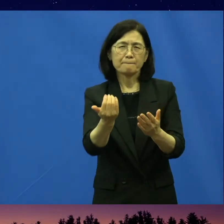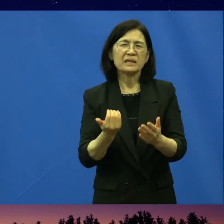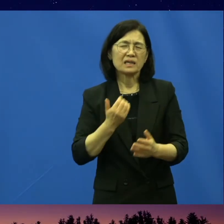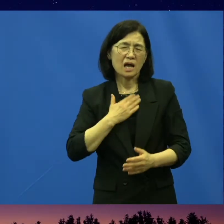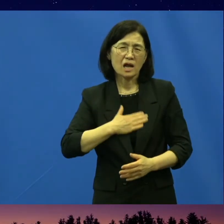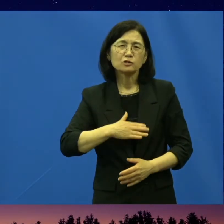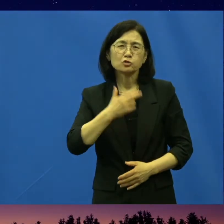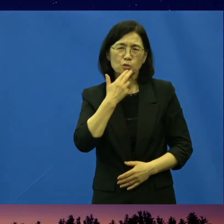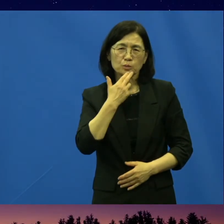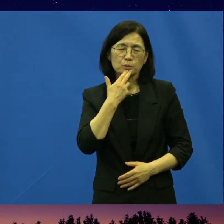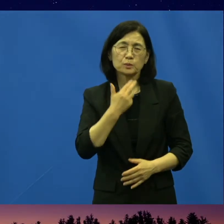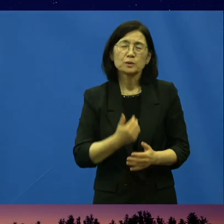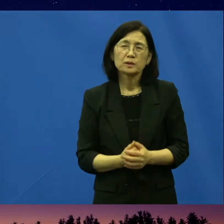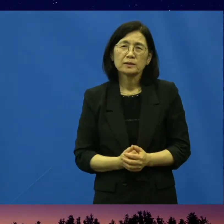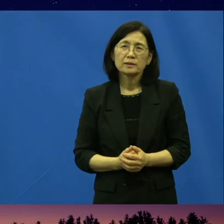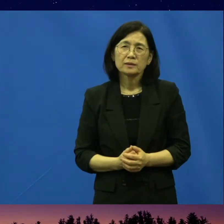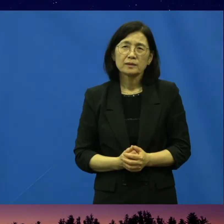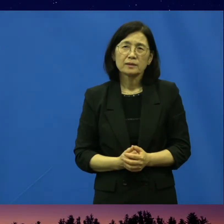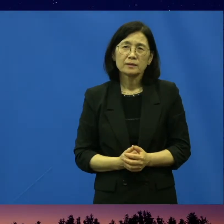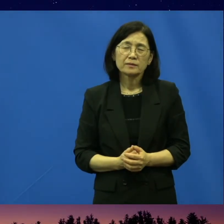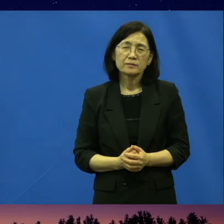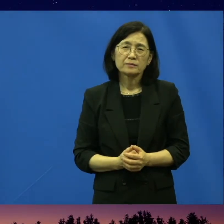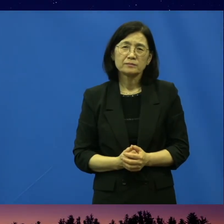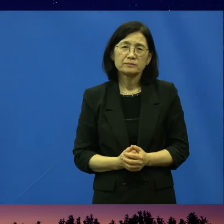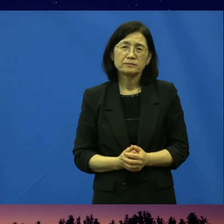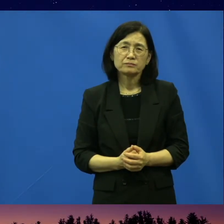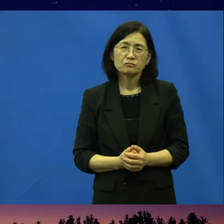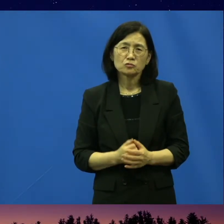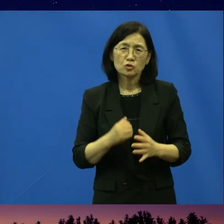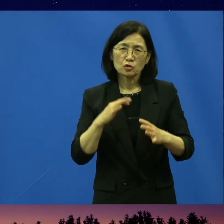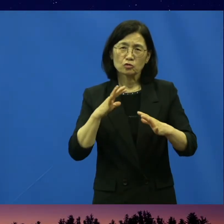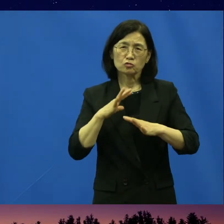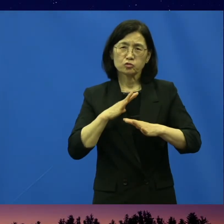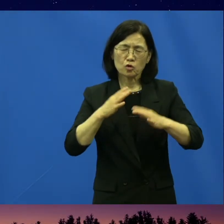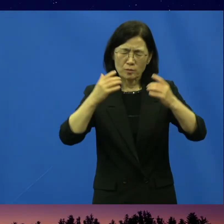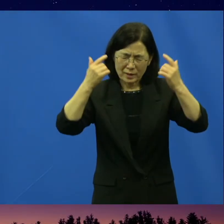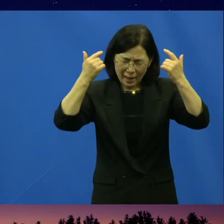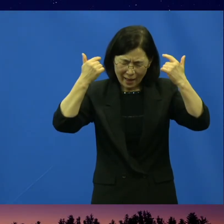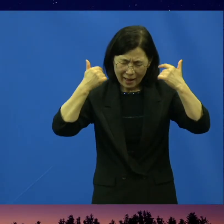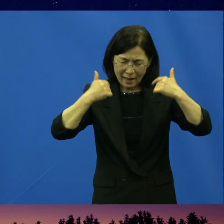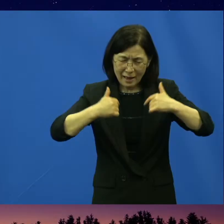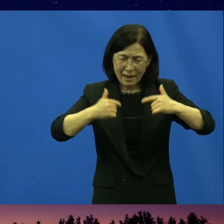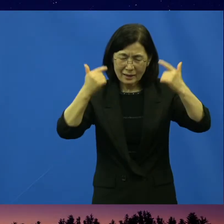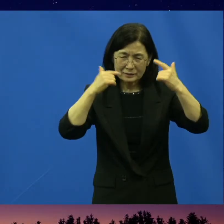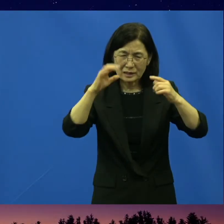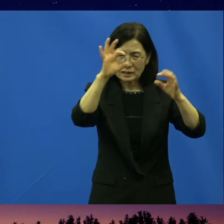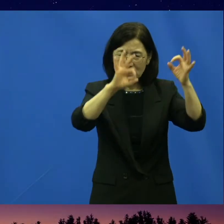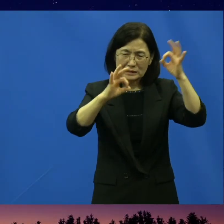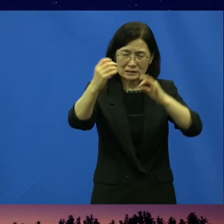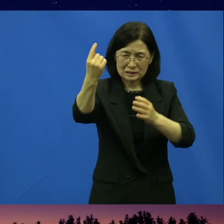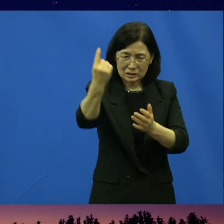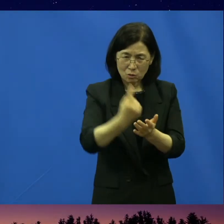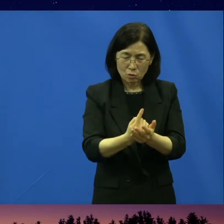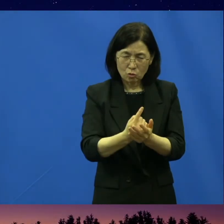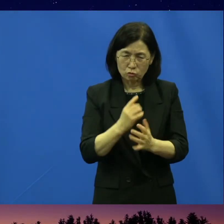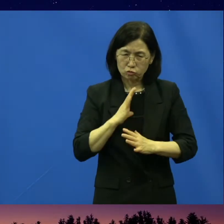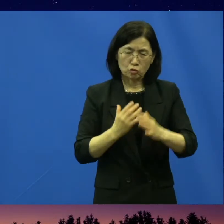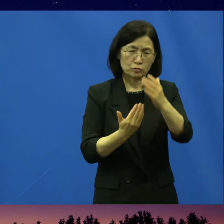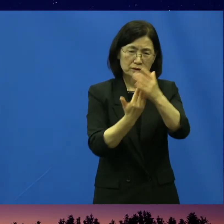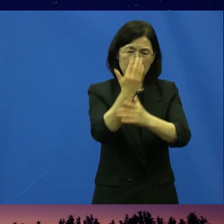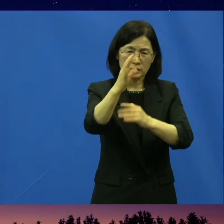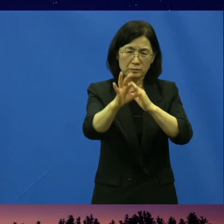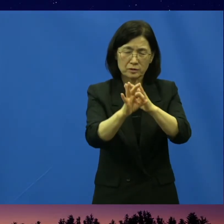그러니까 이 두려움은 언제나 우리의 삶에 찾아오고, 이 두려움은 우리의 삶을 굉장히 움츠려들게 만들어요.